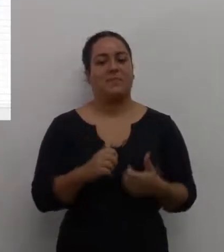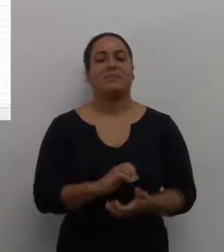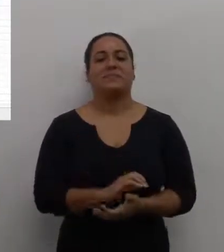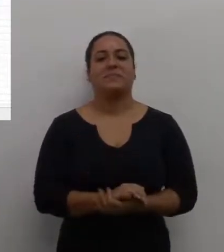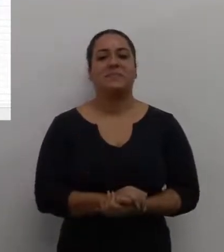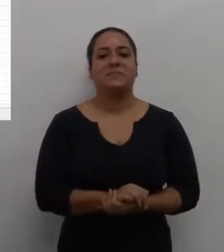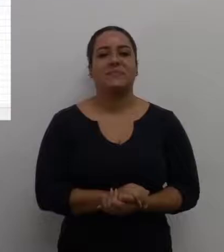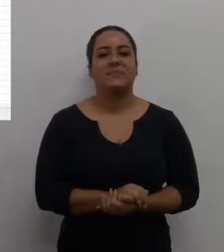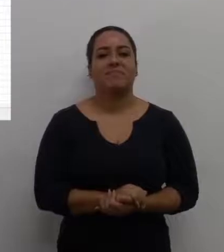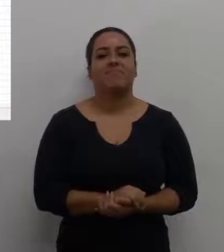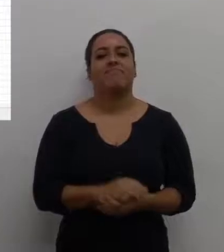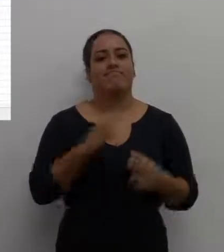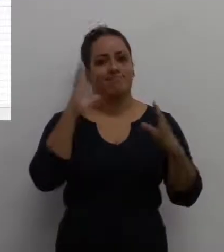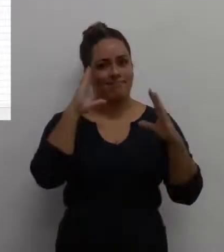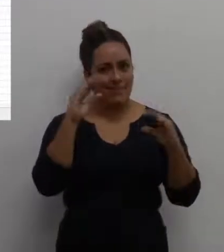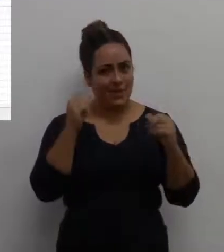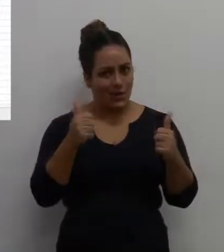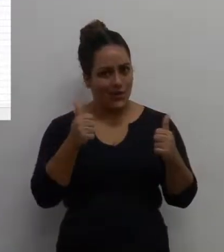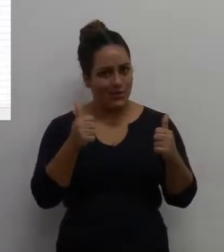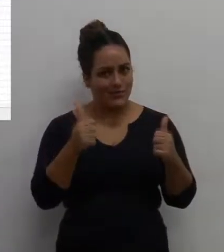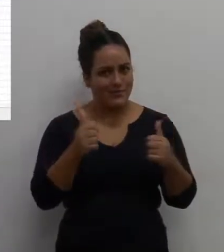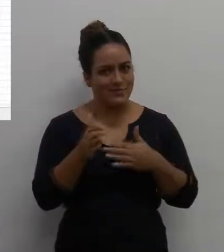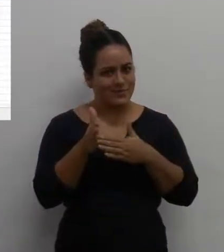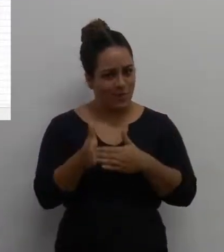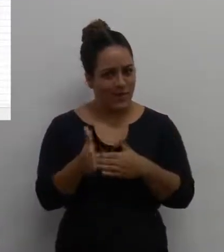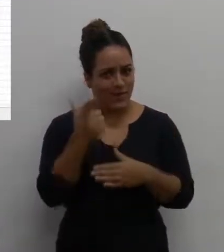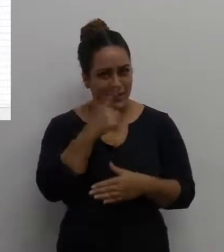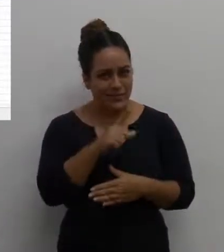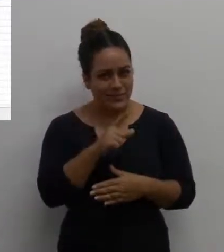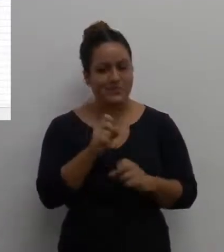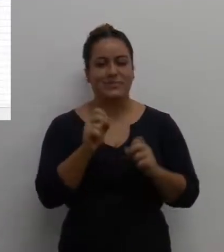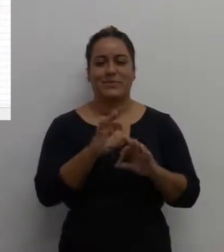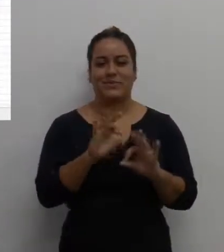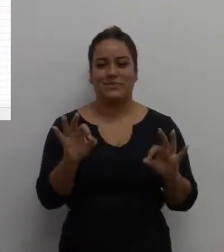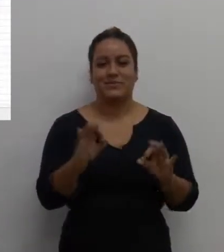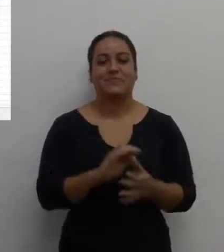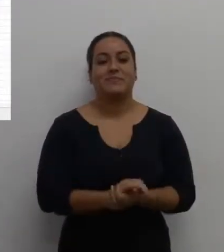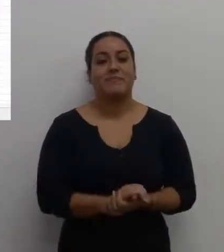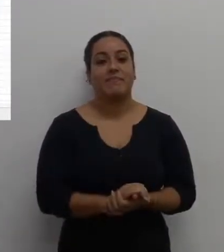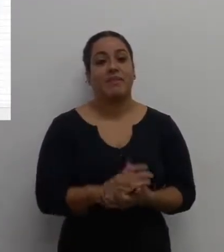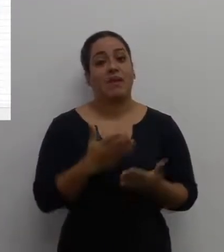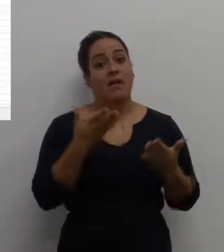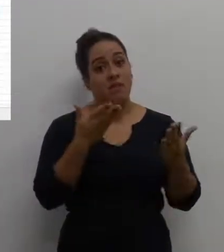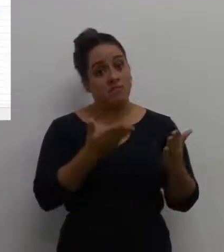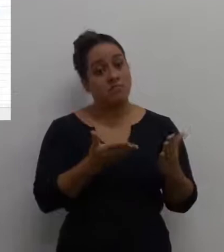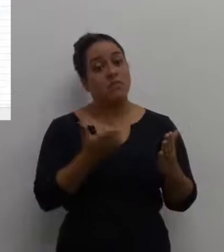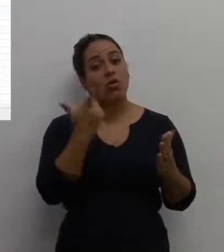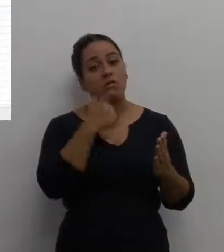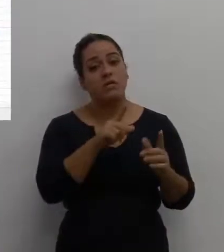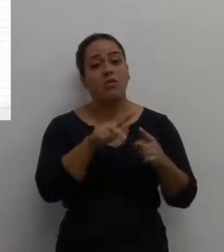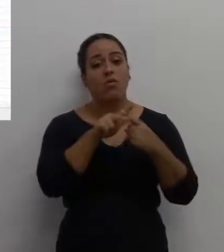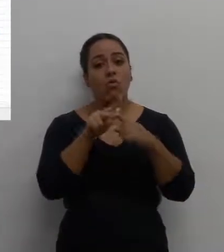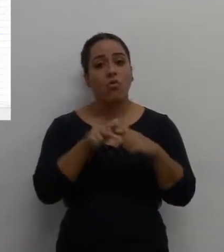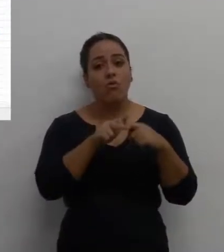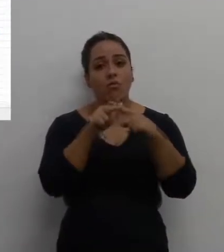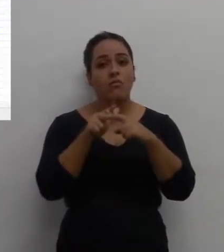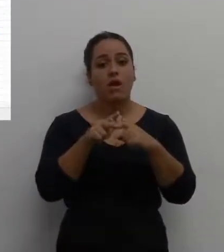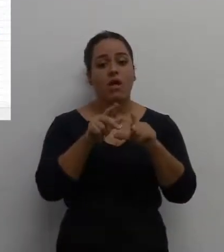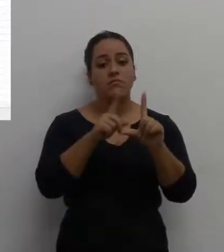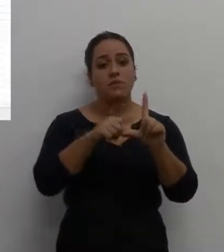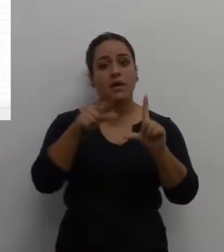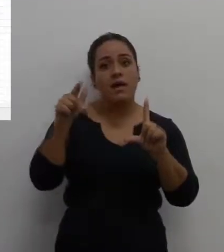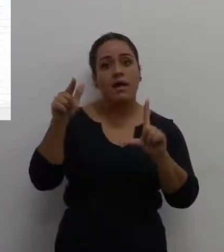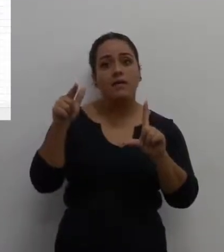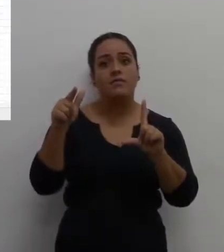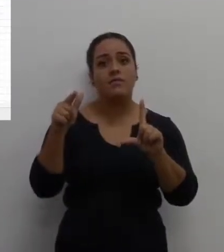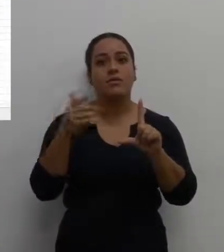Certo? Tudo bem? Tudo tranquilo, né? Então é isso aí, gente. Dessa forma, nós